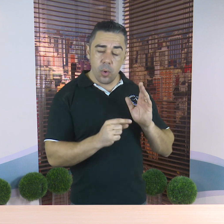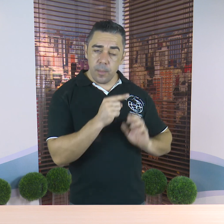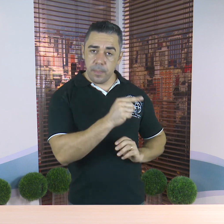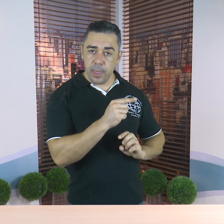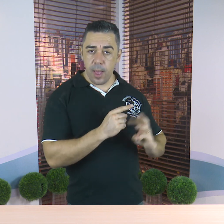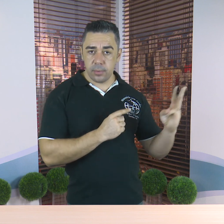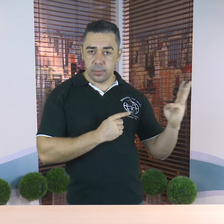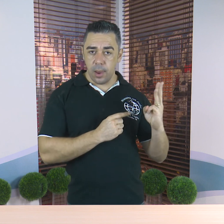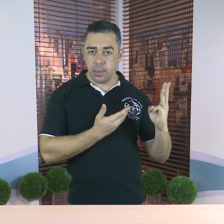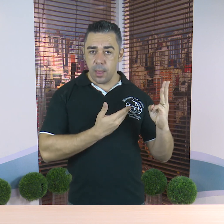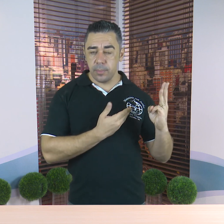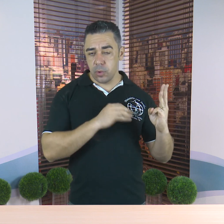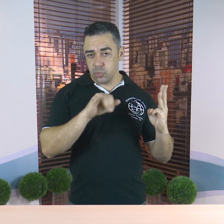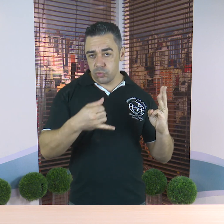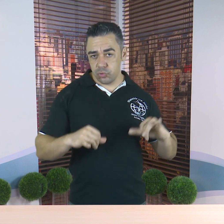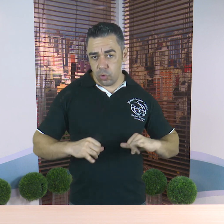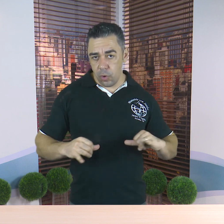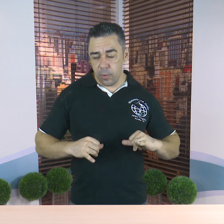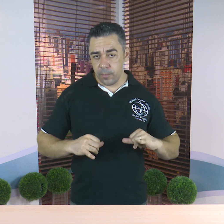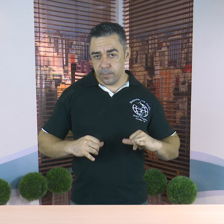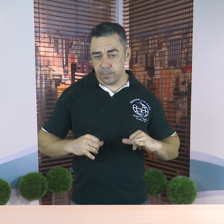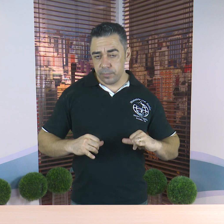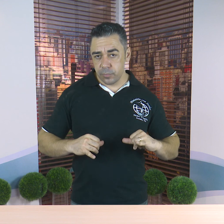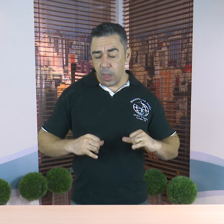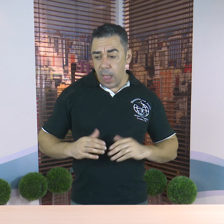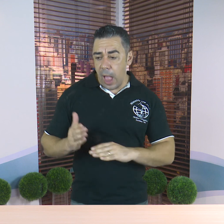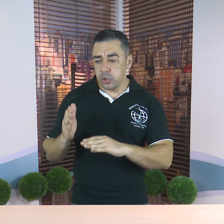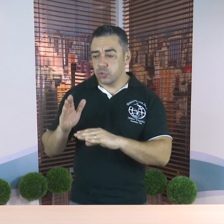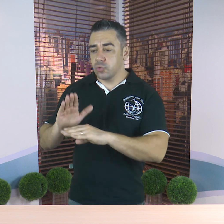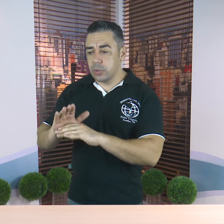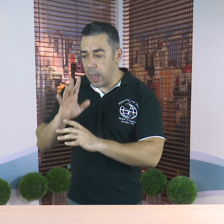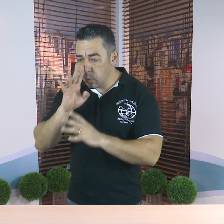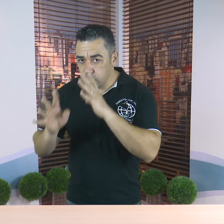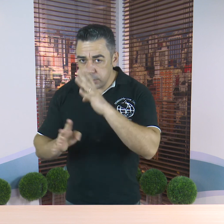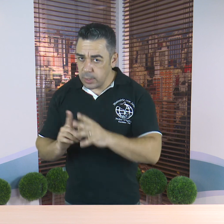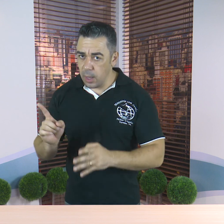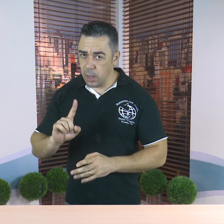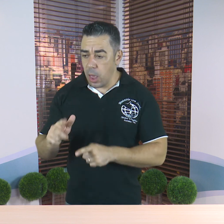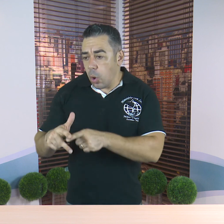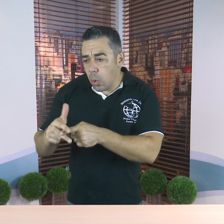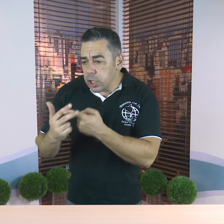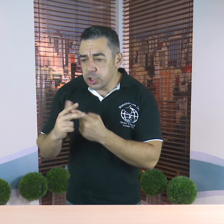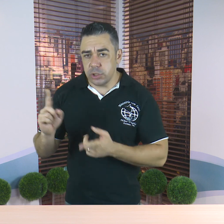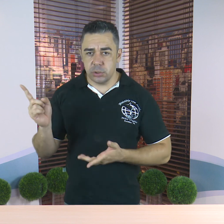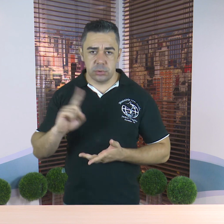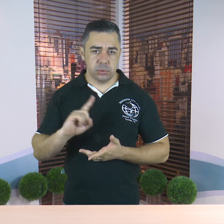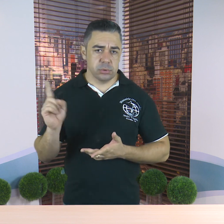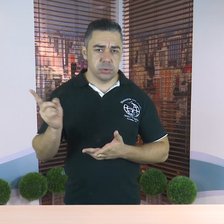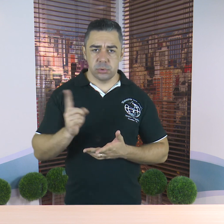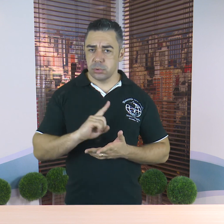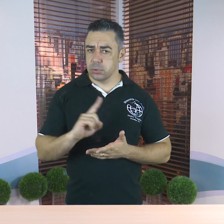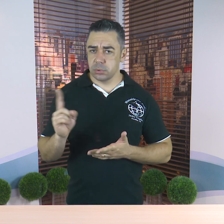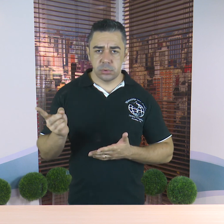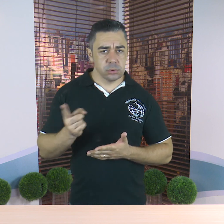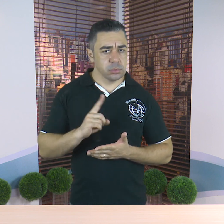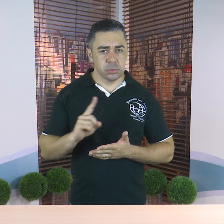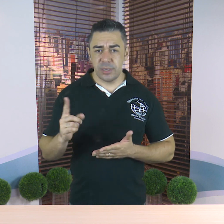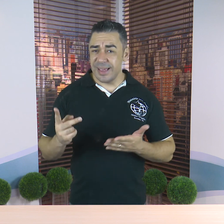não devemos oferecer nossa, abre aspas, ajuda como a presunção ou com a presunção de que